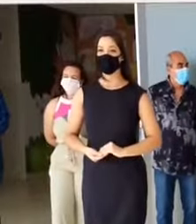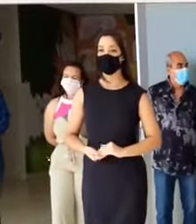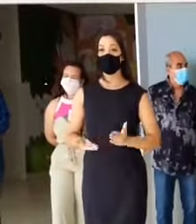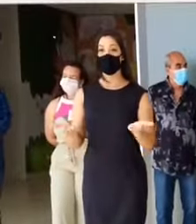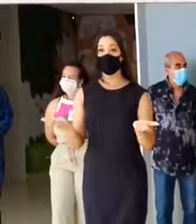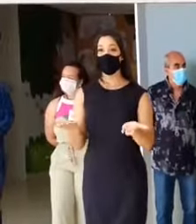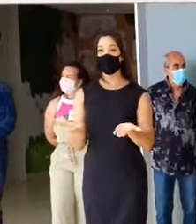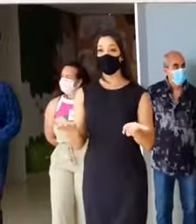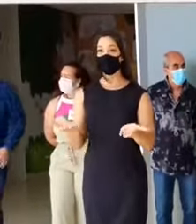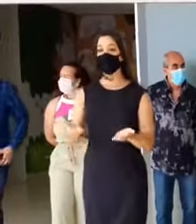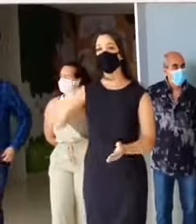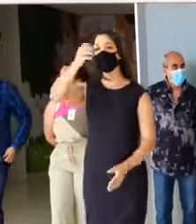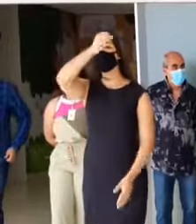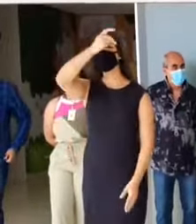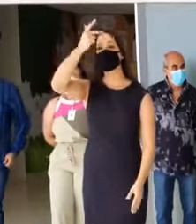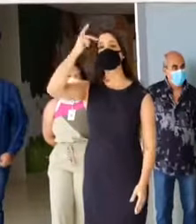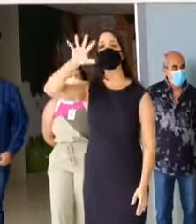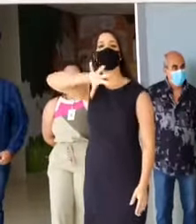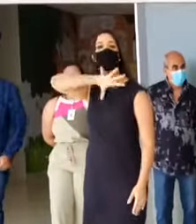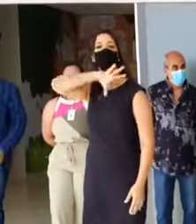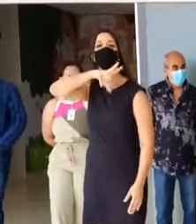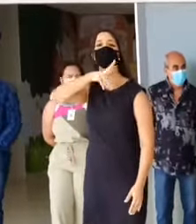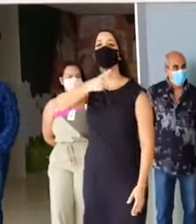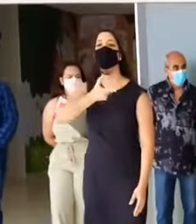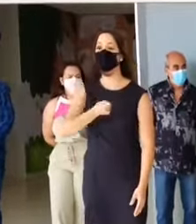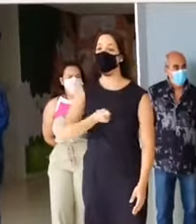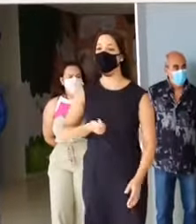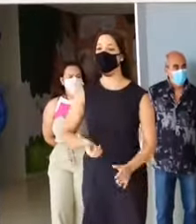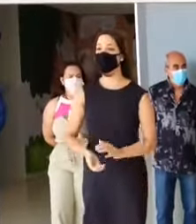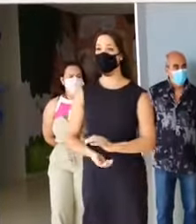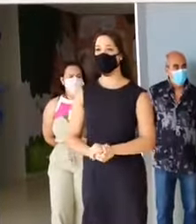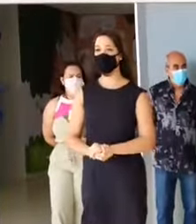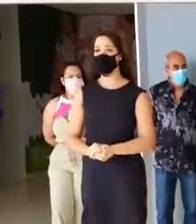Ouviremos agora o prefeito Adelmo Leão.